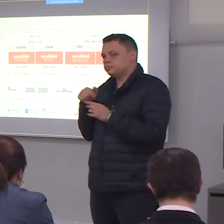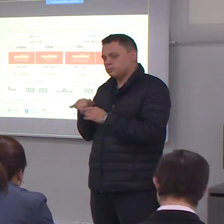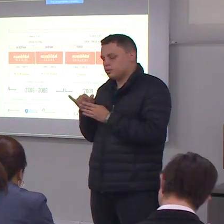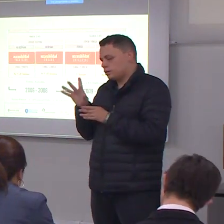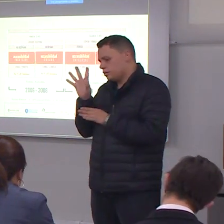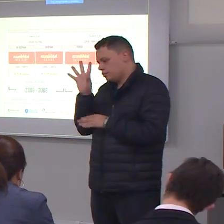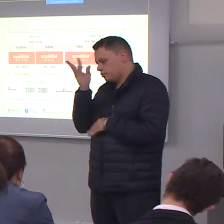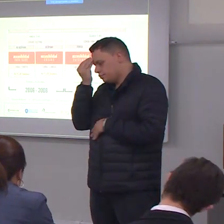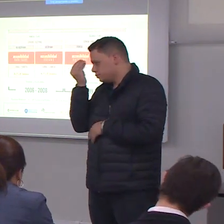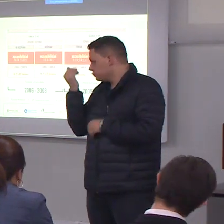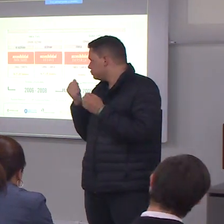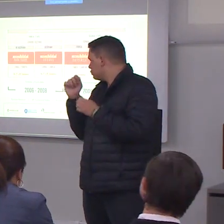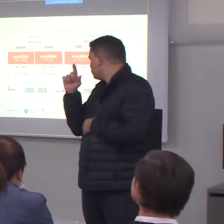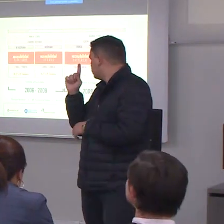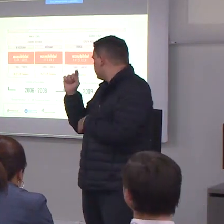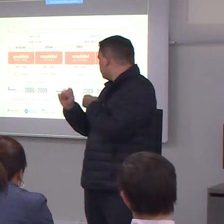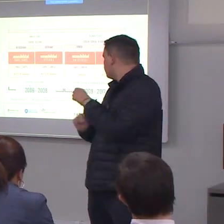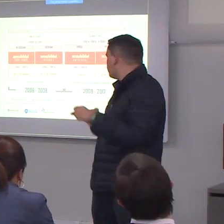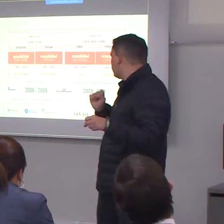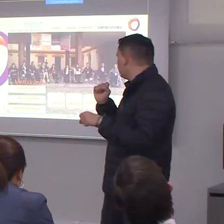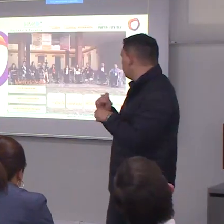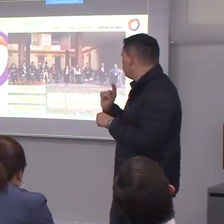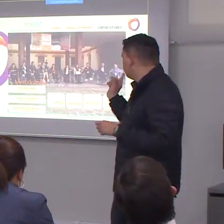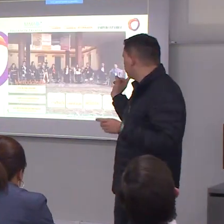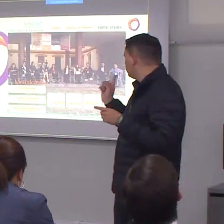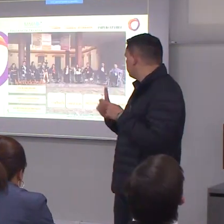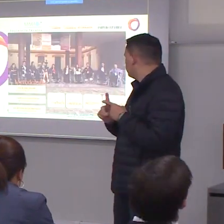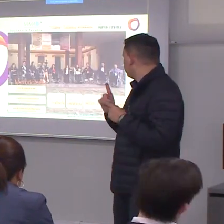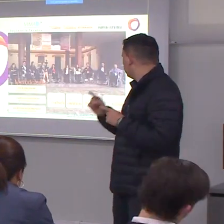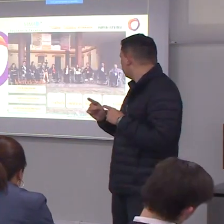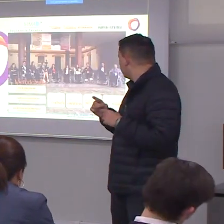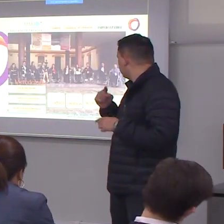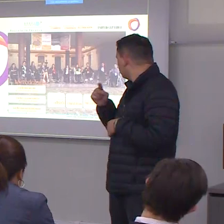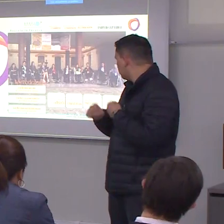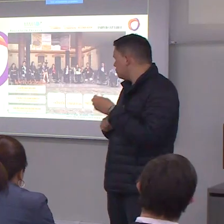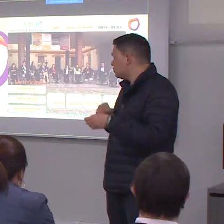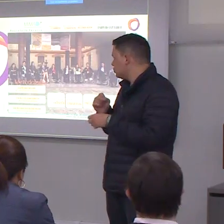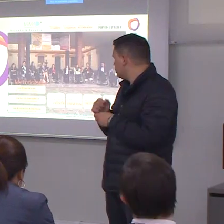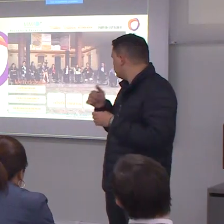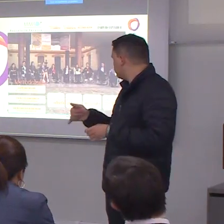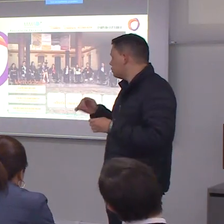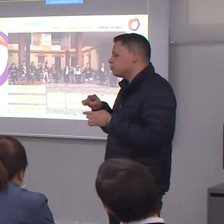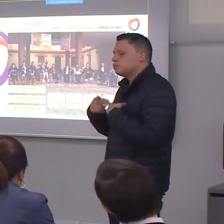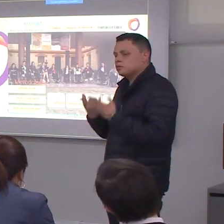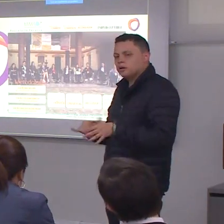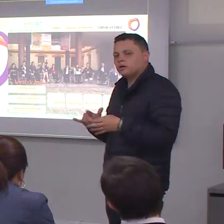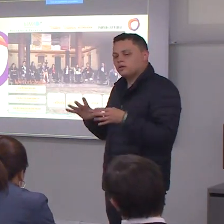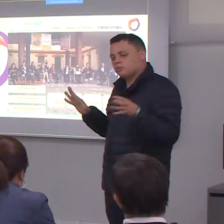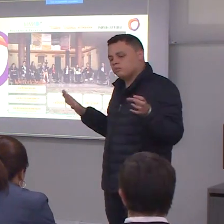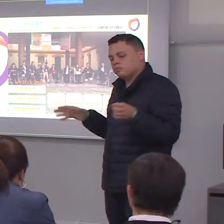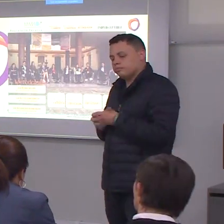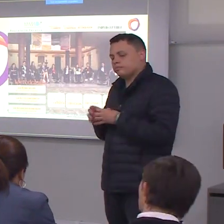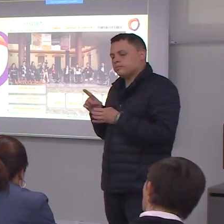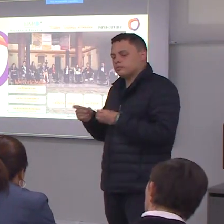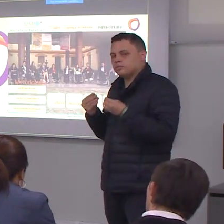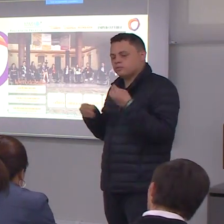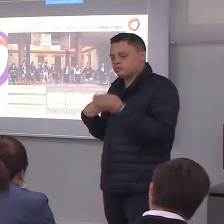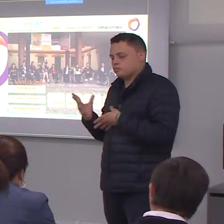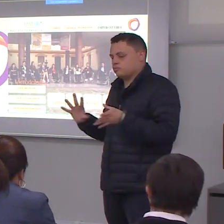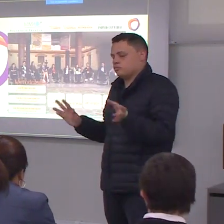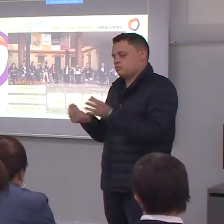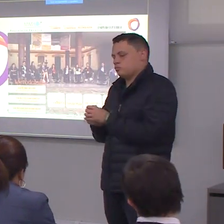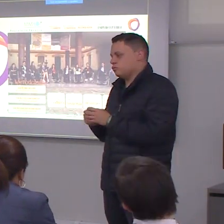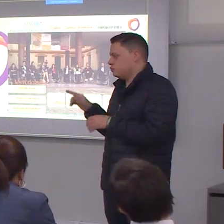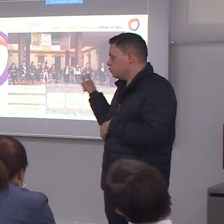arquitectura llevamos 11 años ya en estos procesos tenemos un laboratorio para la inclusión estos